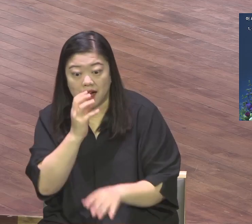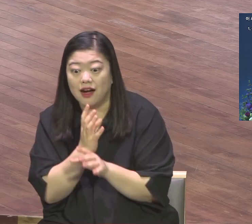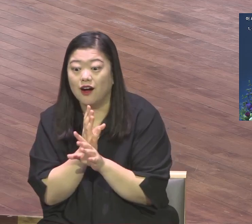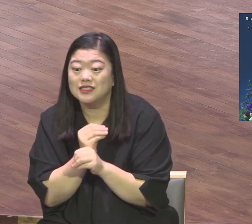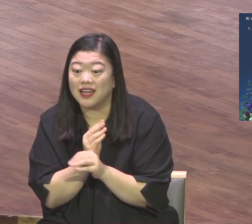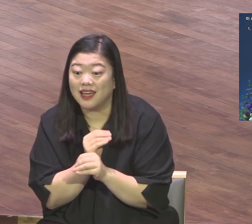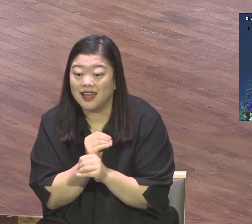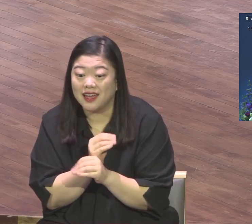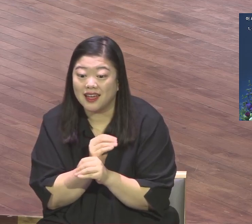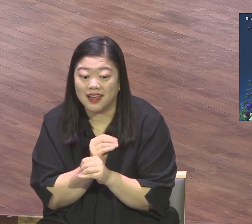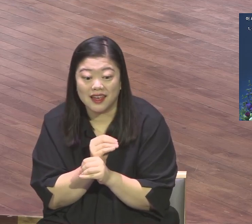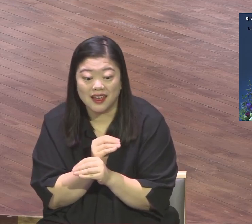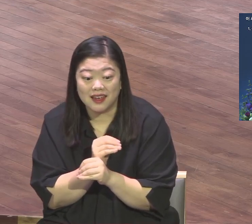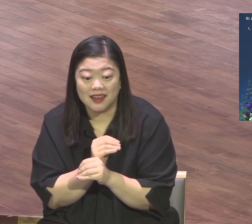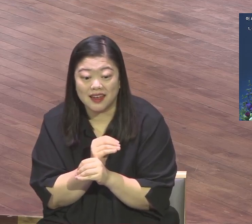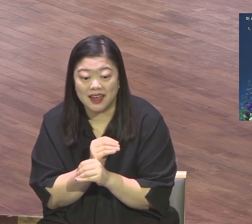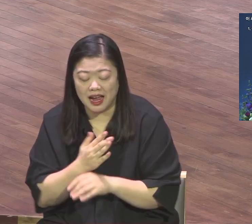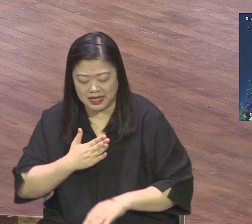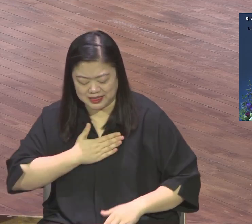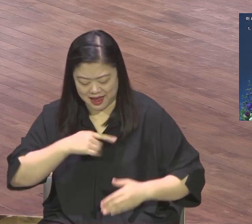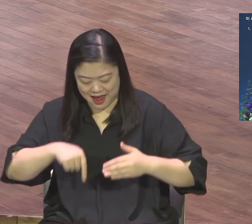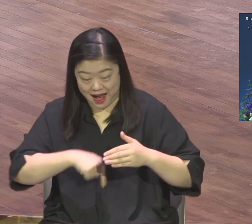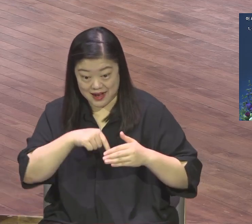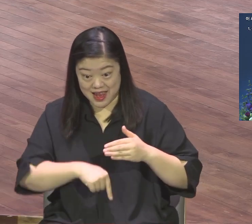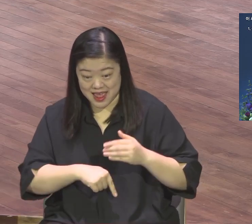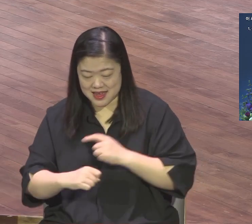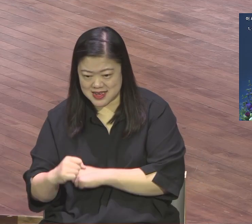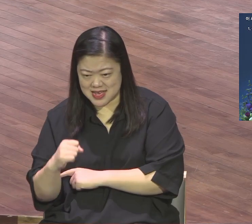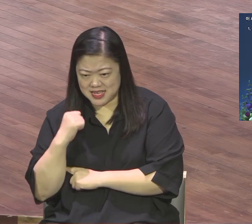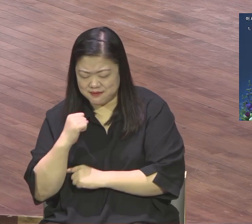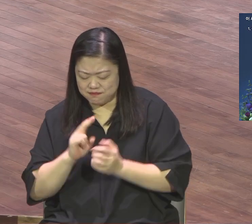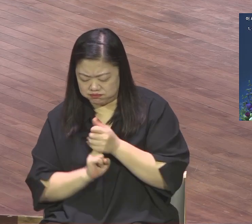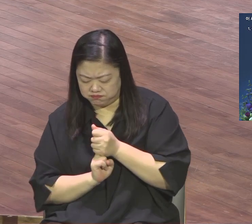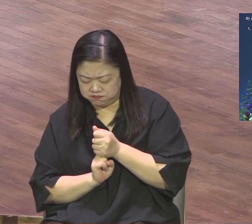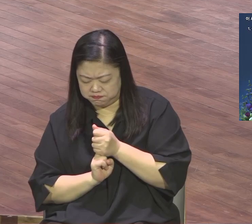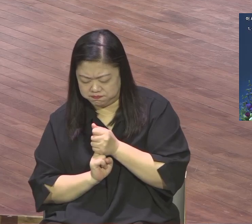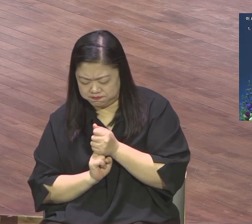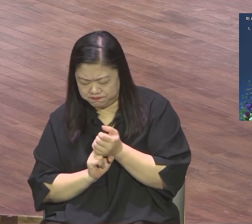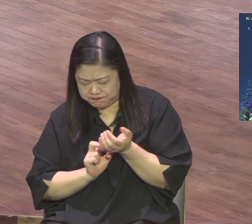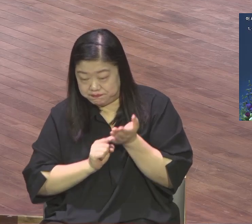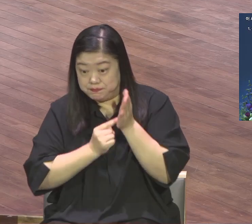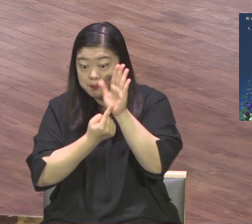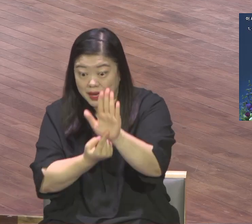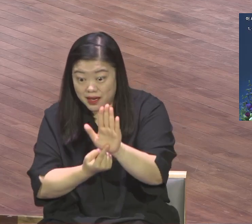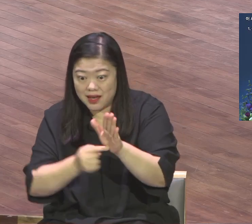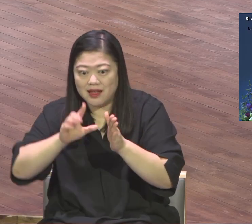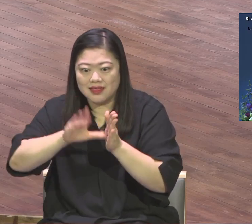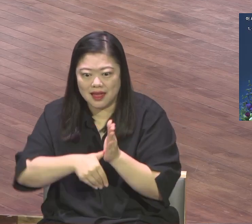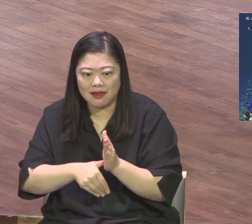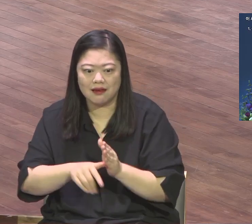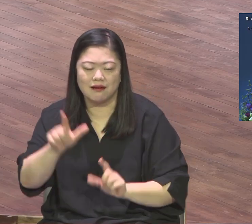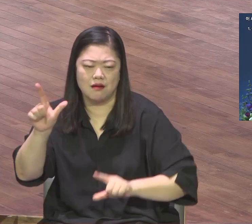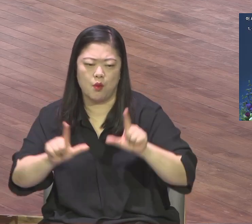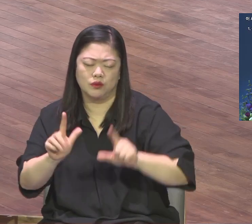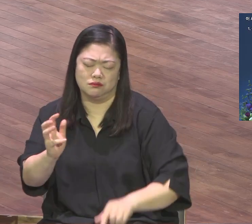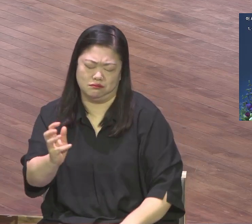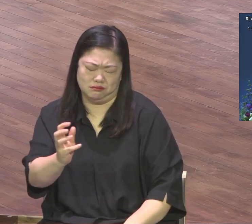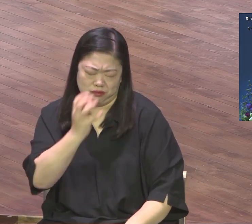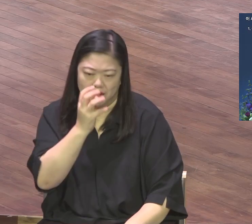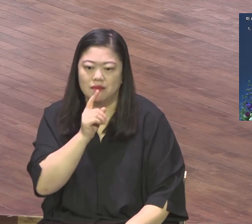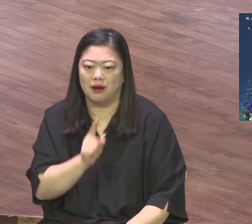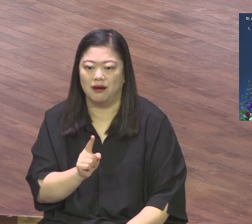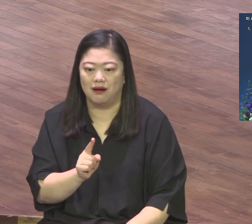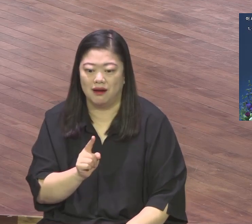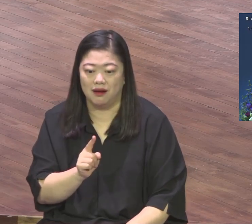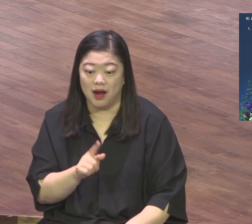가장 아름다운 모습은 자기 안에 잠재적 역량을 실현하는 것이다 그랬어요. 가장 아름다운 모습 내 속에 있는